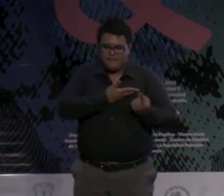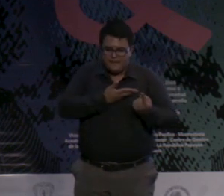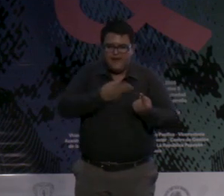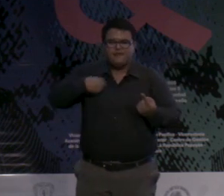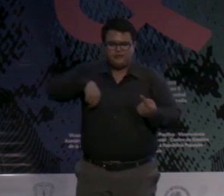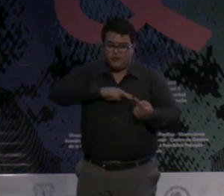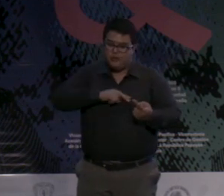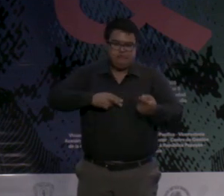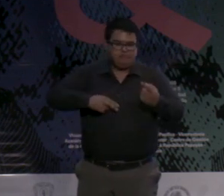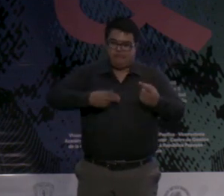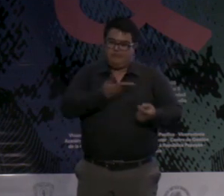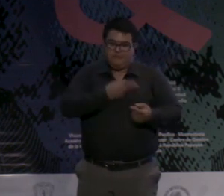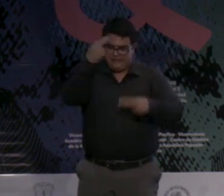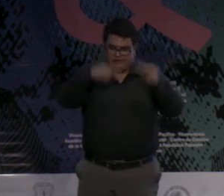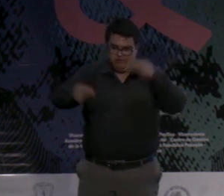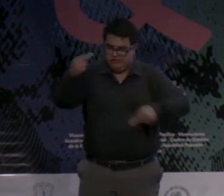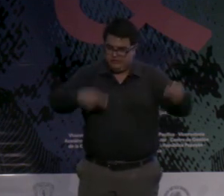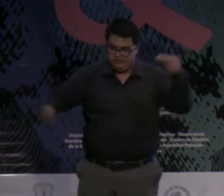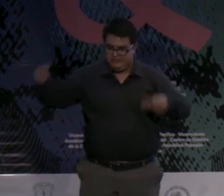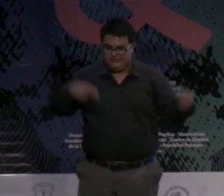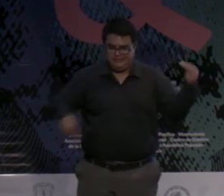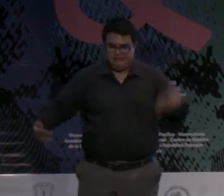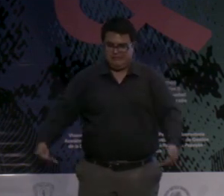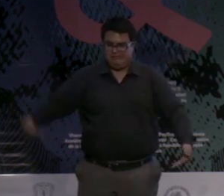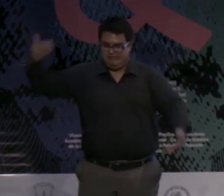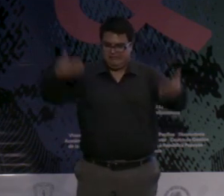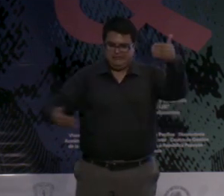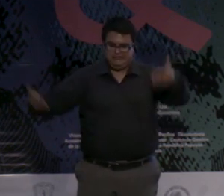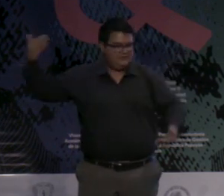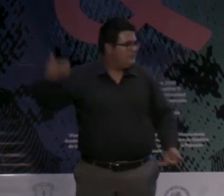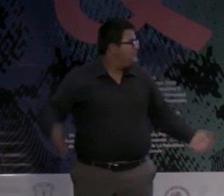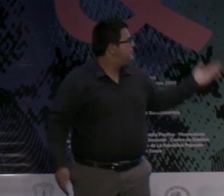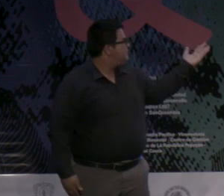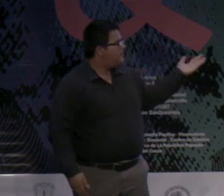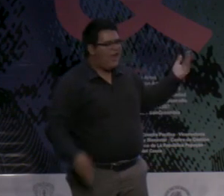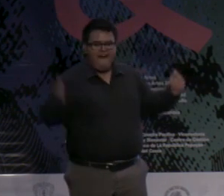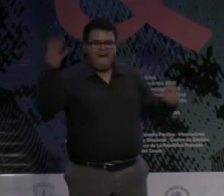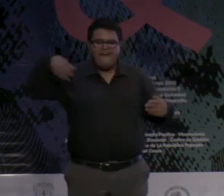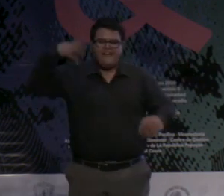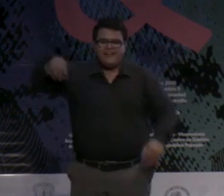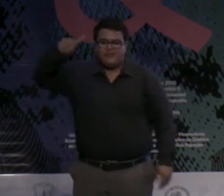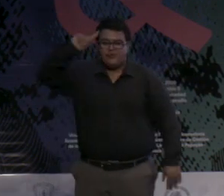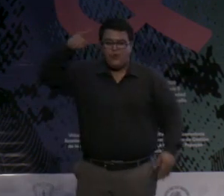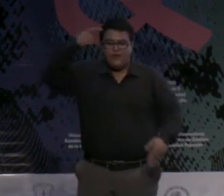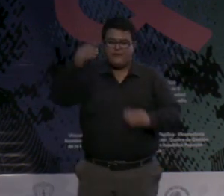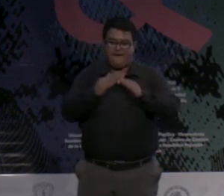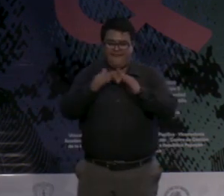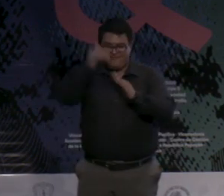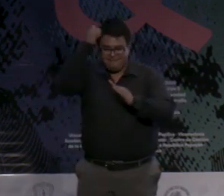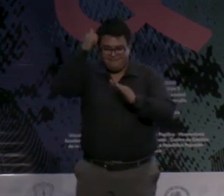nosotros éramos muchos hijos frente a nuestra casa, una casa de las que entregaba el gobierno para los profesores,